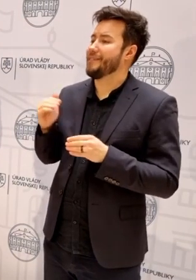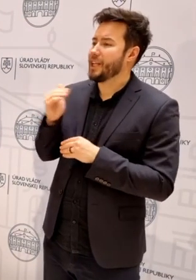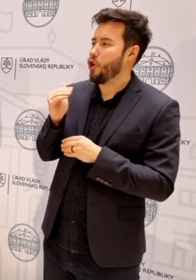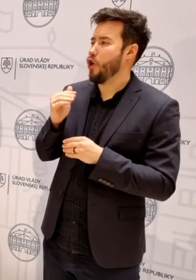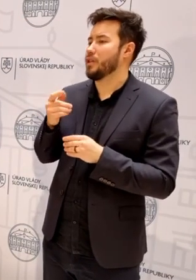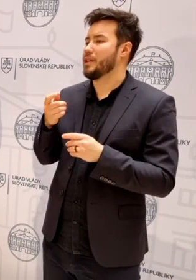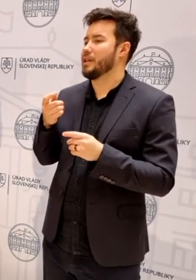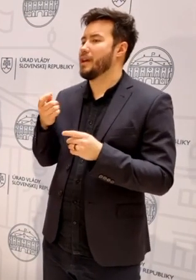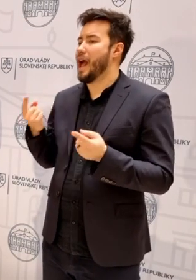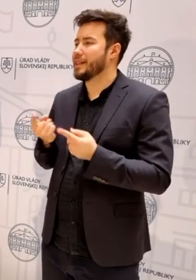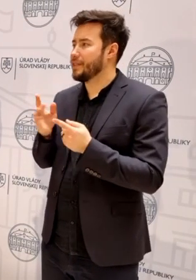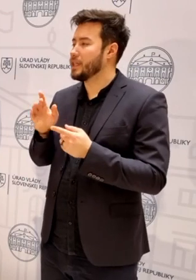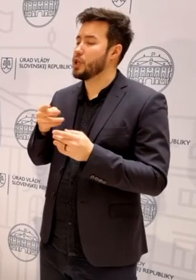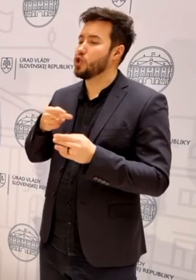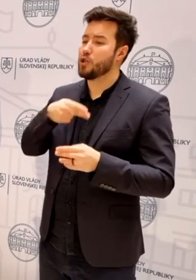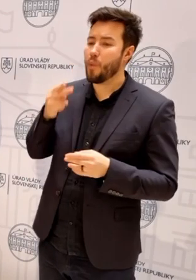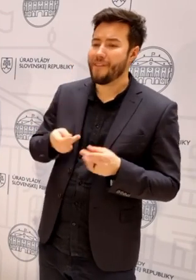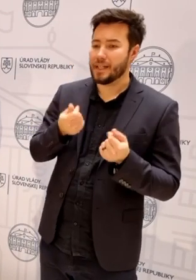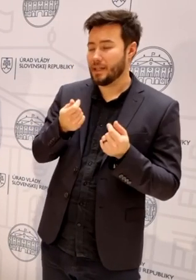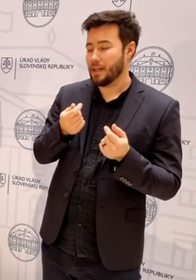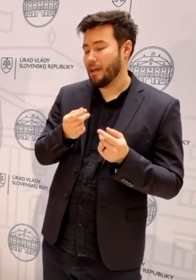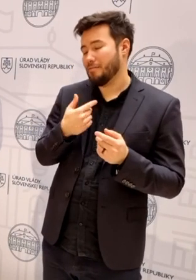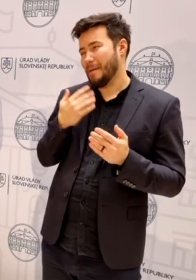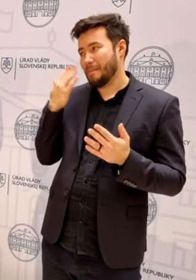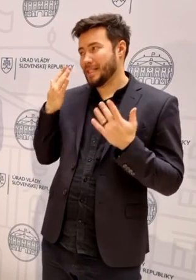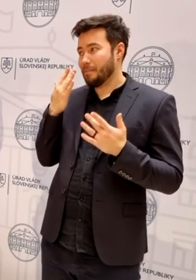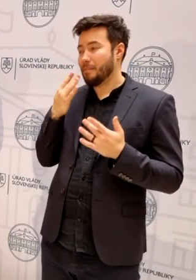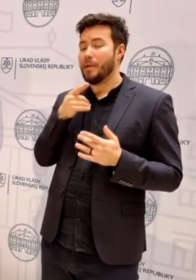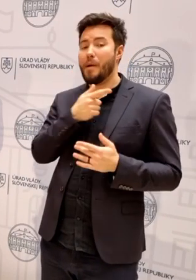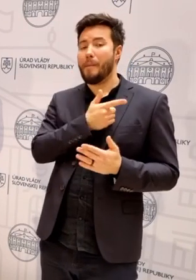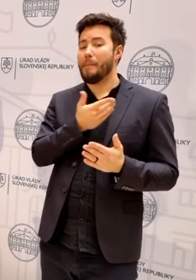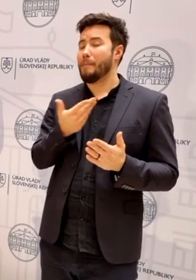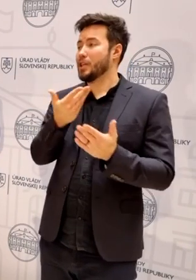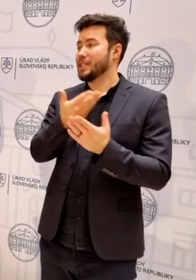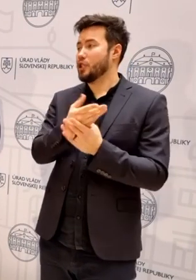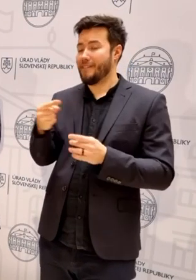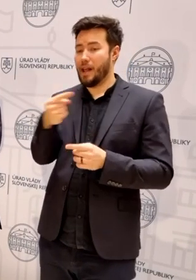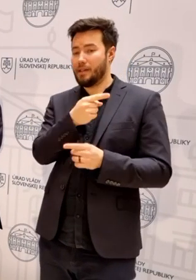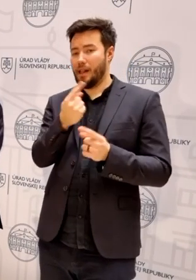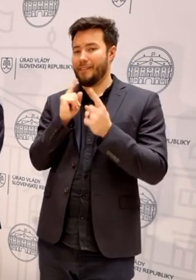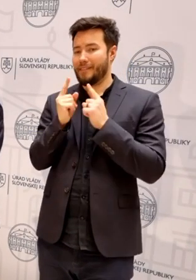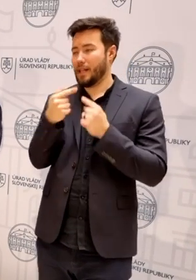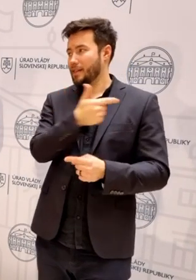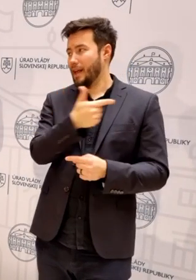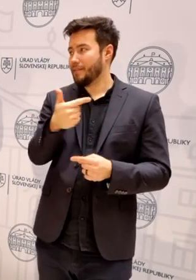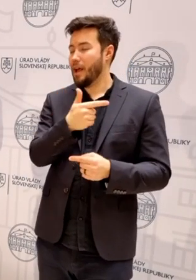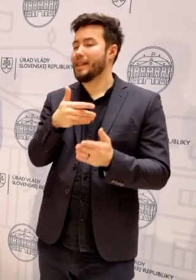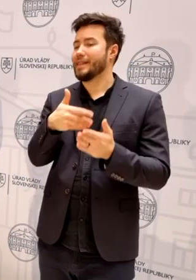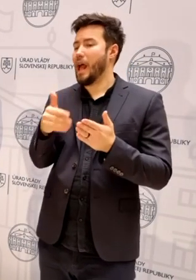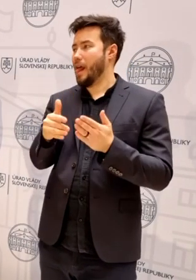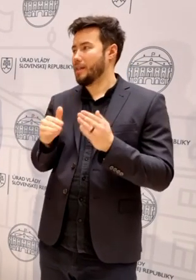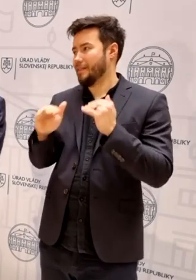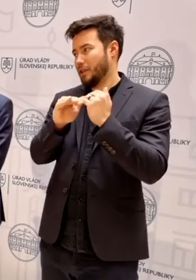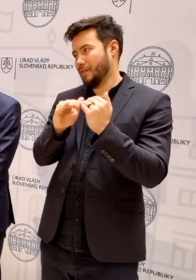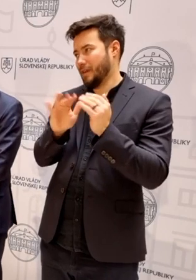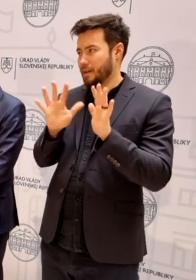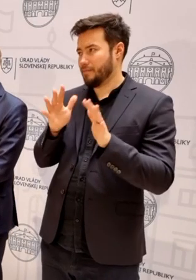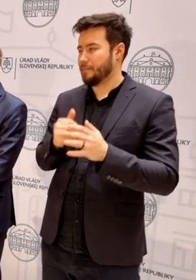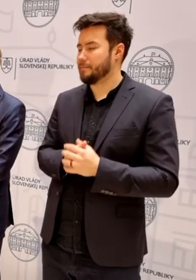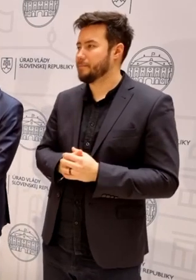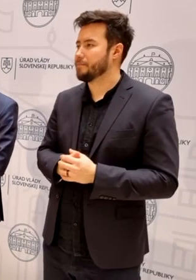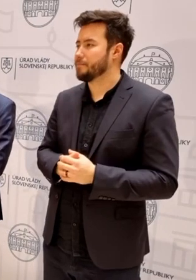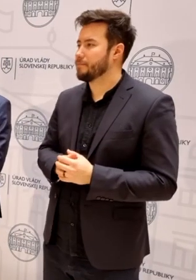zmluvy. Predpokladám, že tí poskytovateľe ich negociujú tak, aby sa im tie náklady v tomto premietli. Dobrý deň,